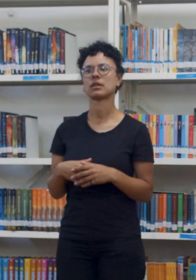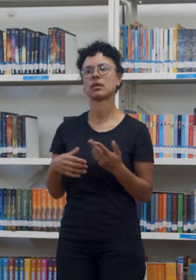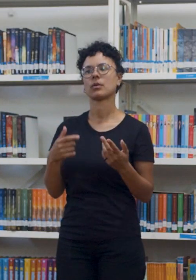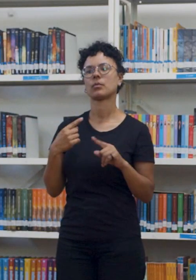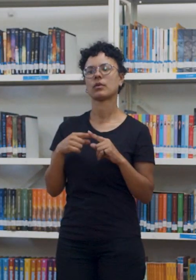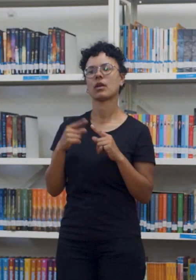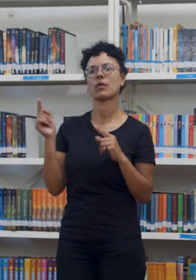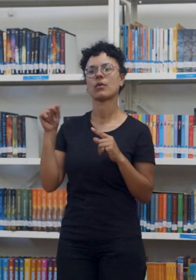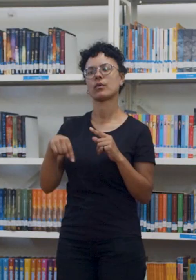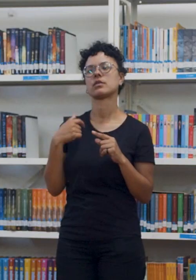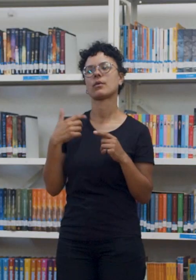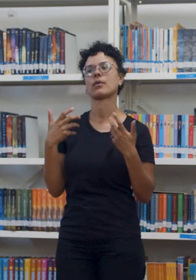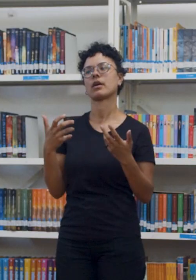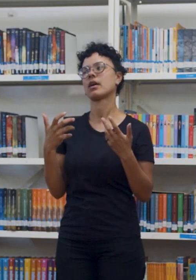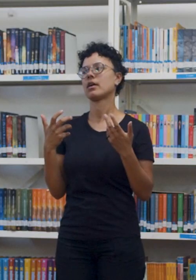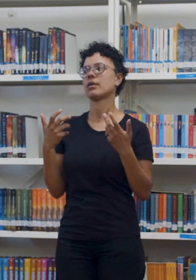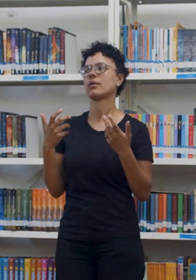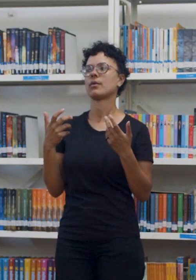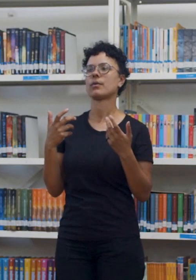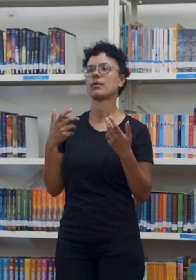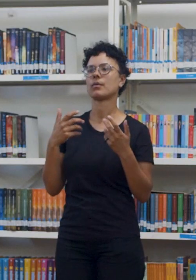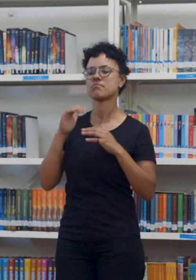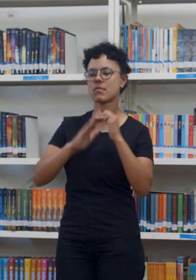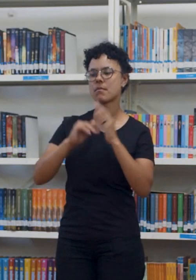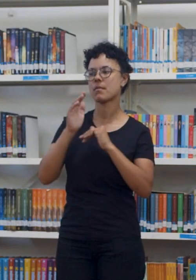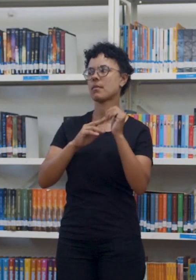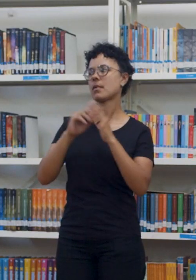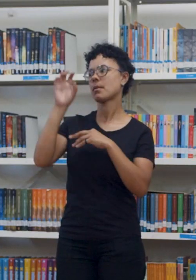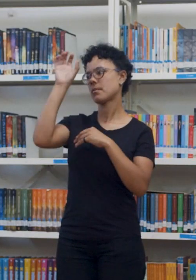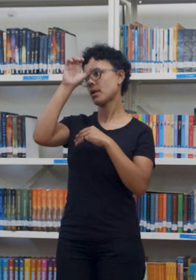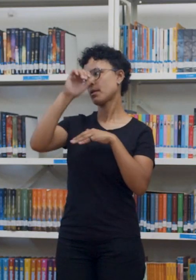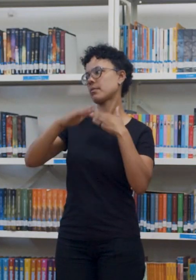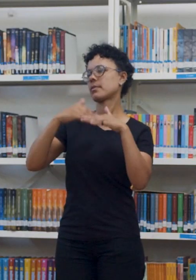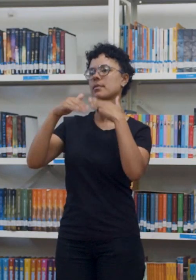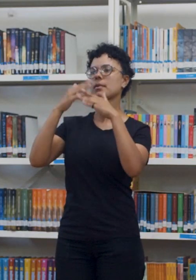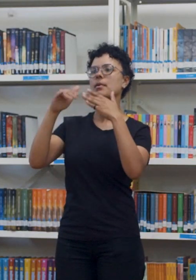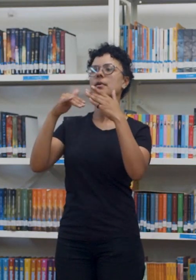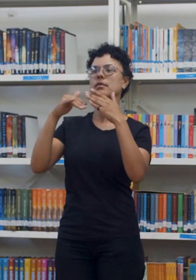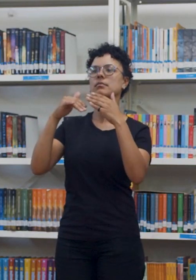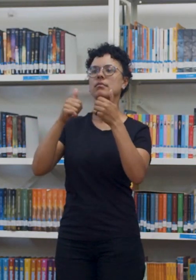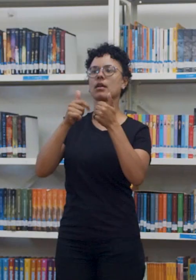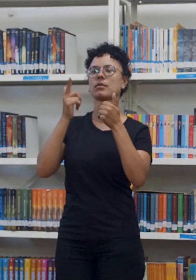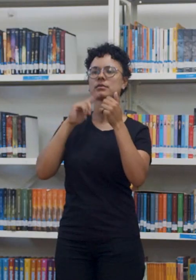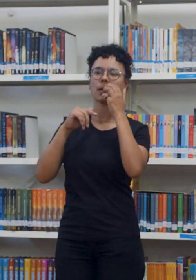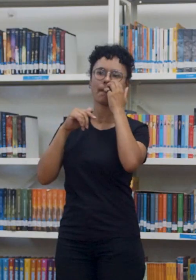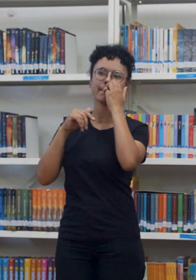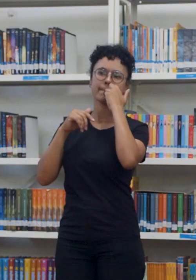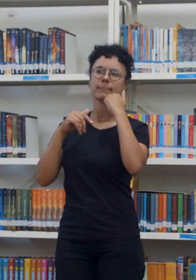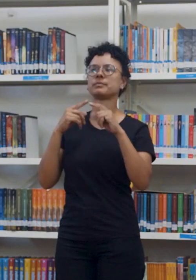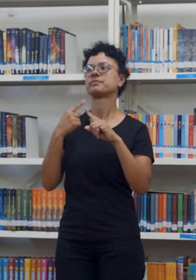eu tô buscando meio que aprimorar isso mais completamente. Porque,